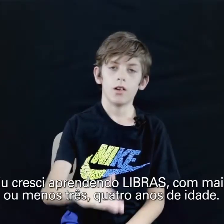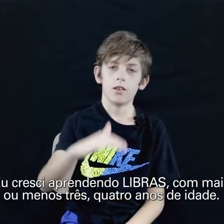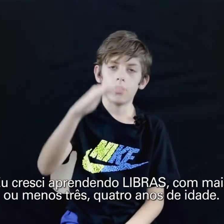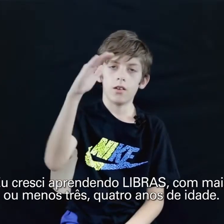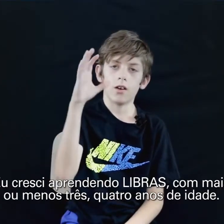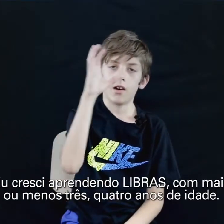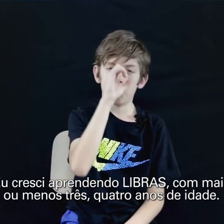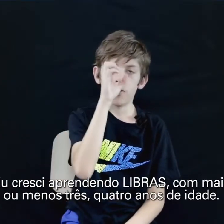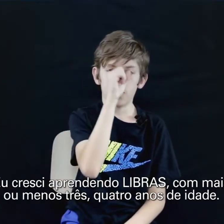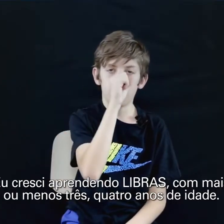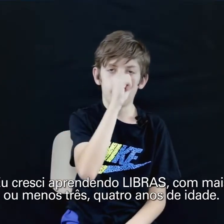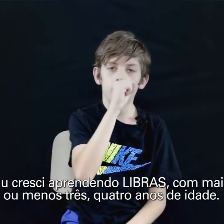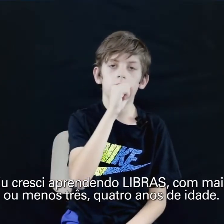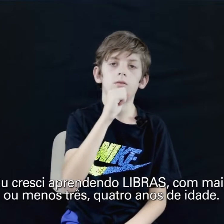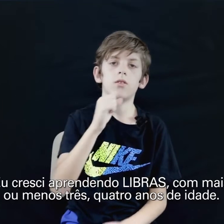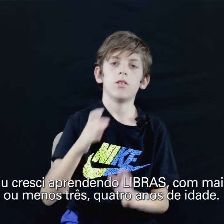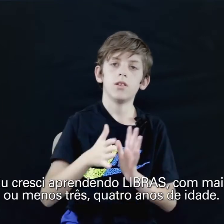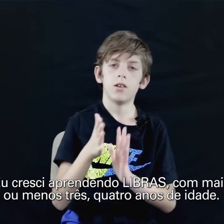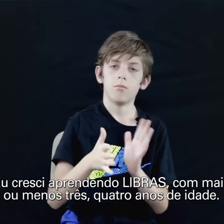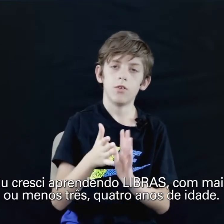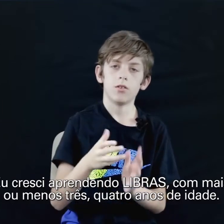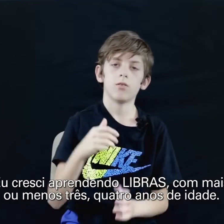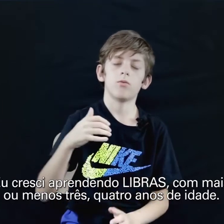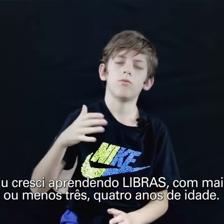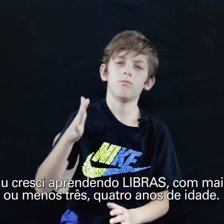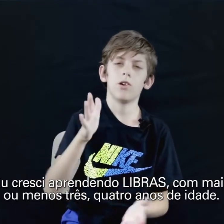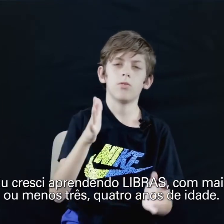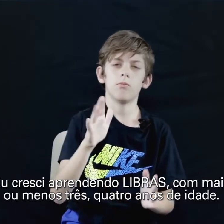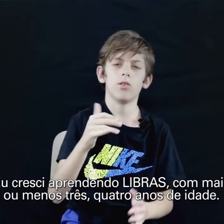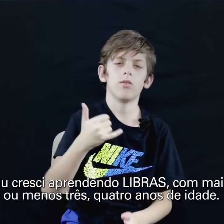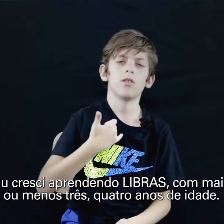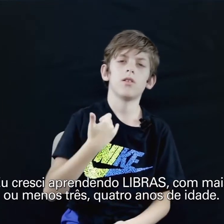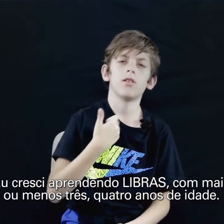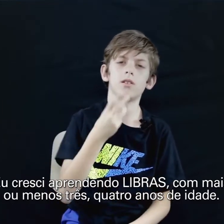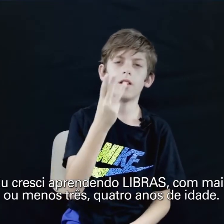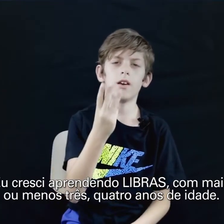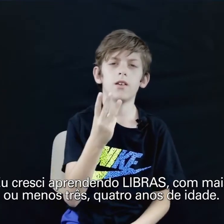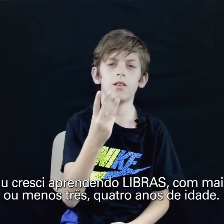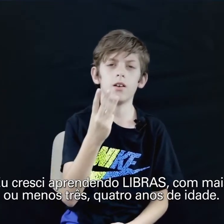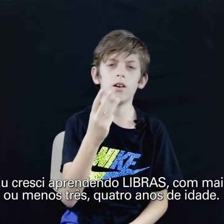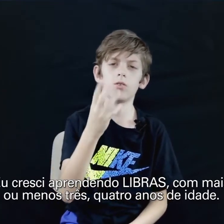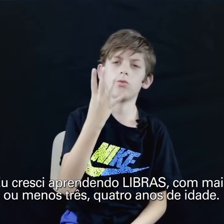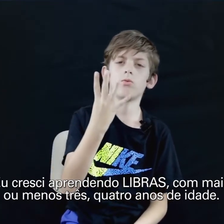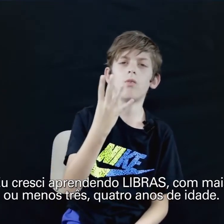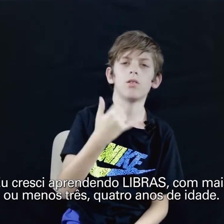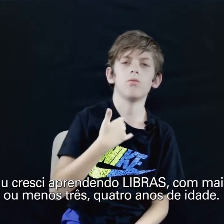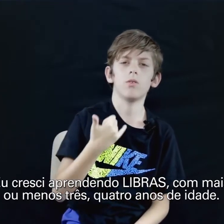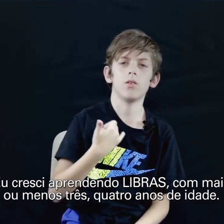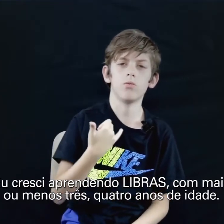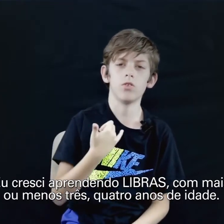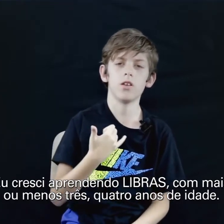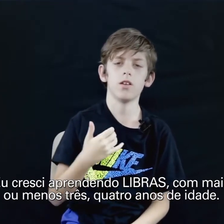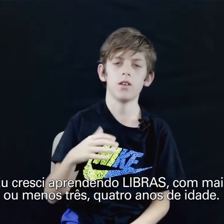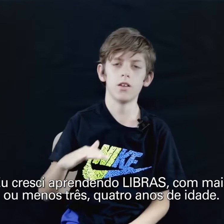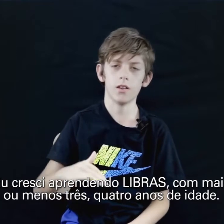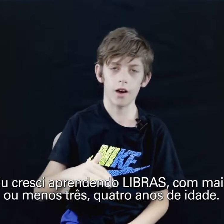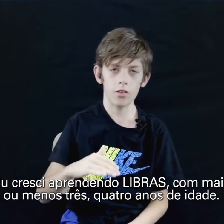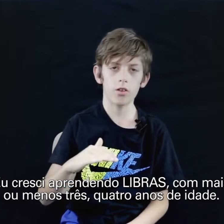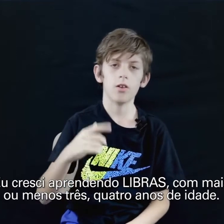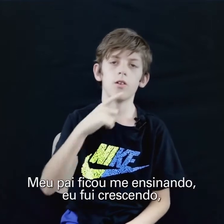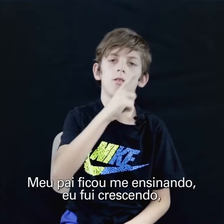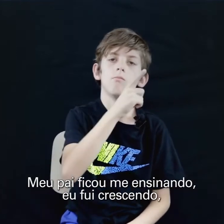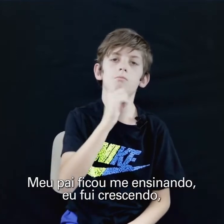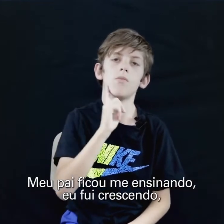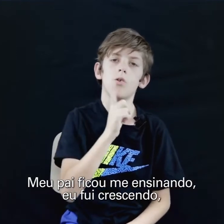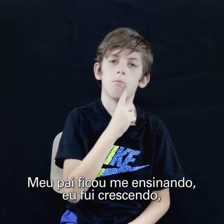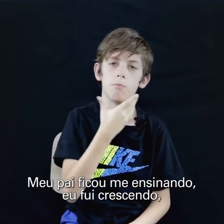Eu cresci aprendendo Libras com mais ou menos 3 anos, 4 anos de